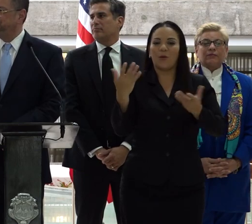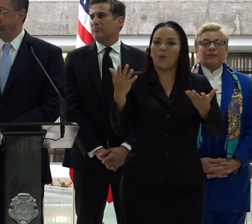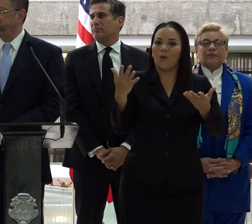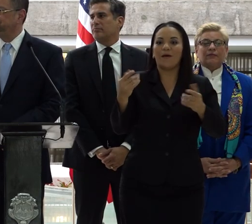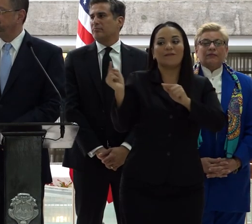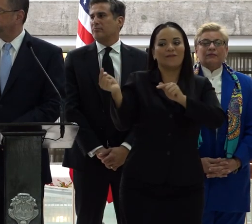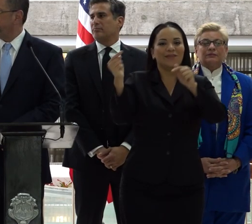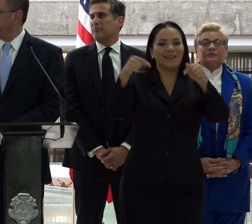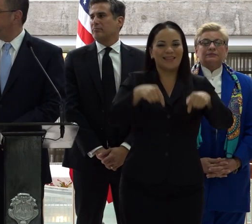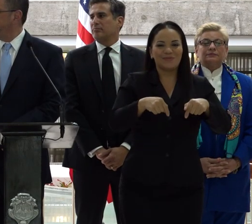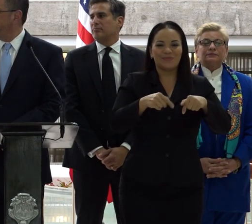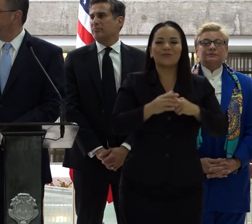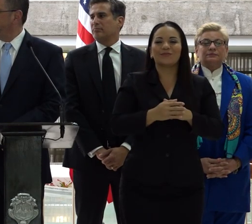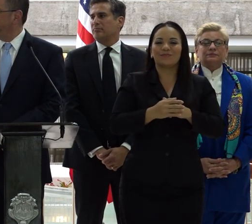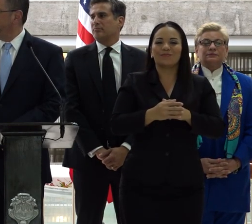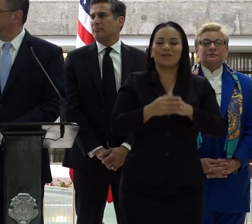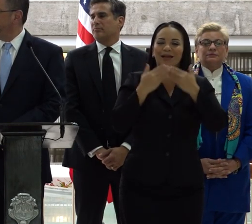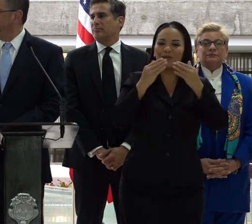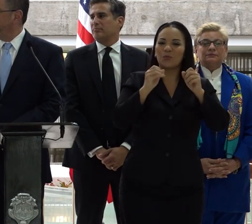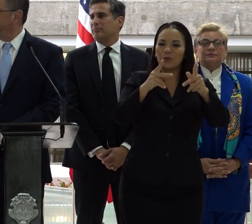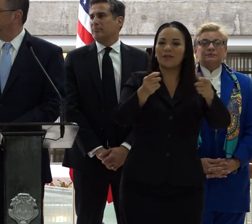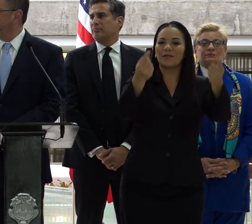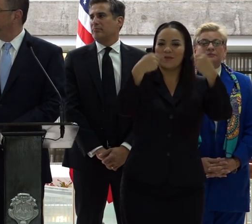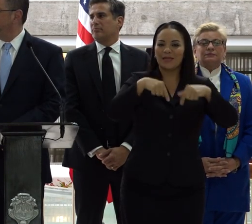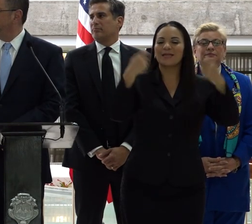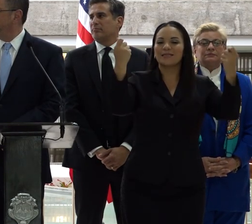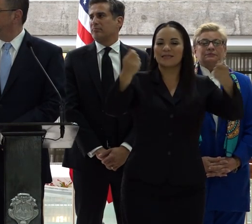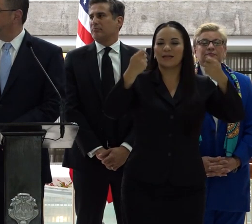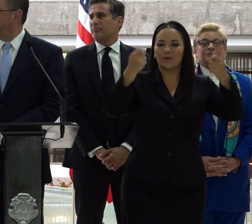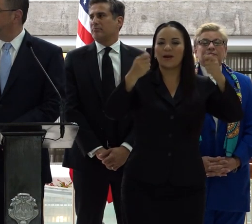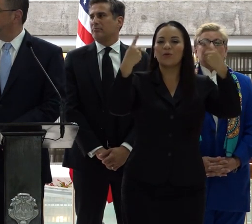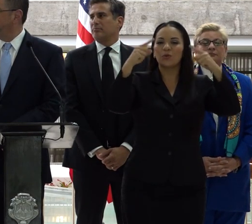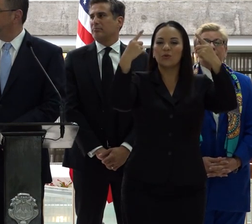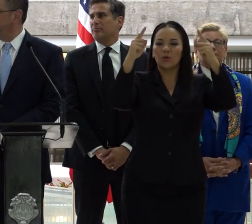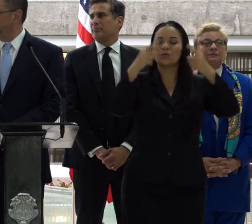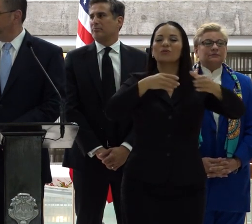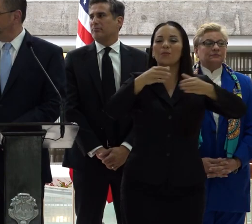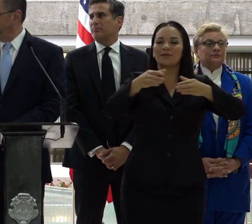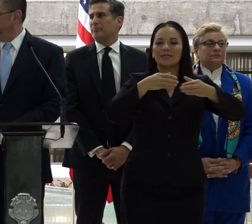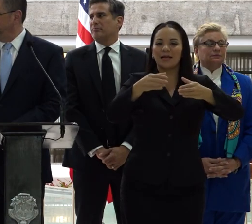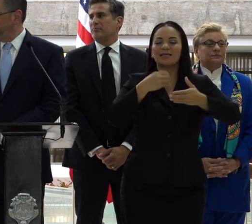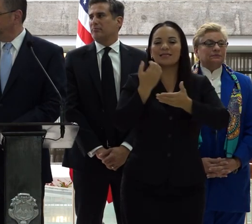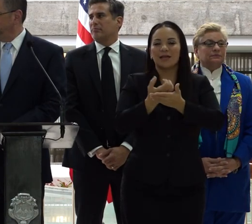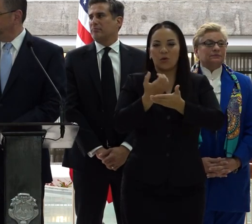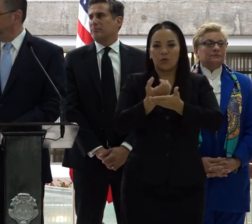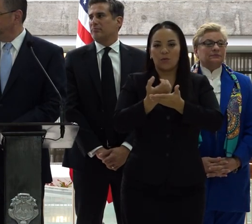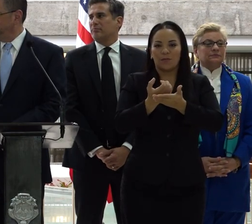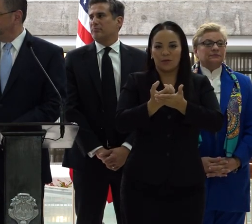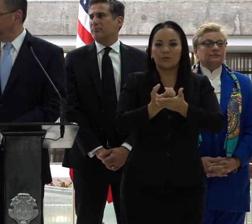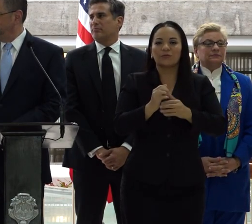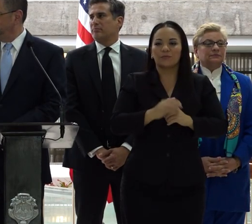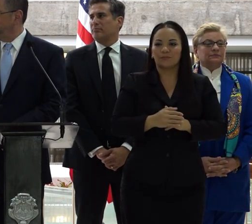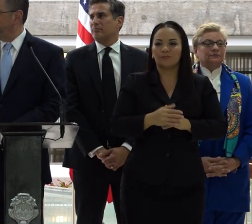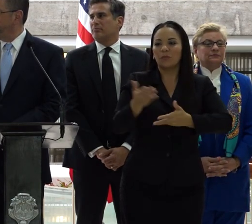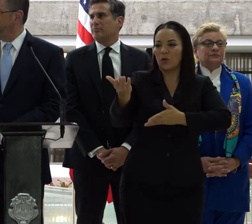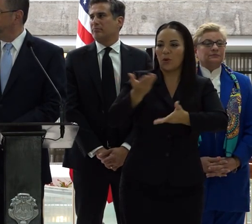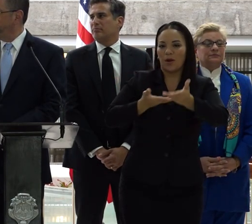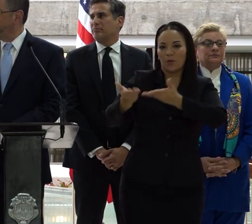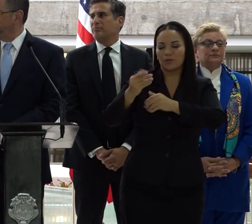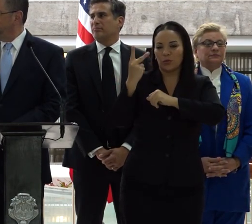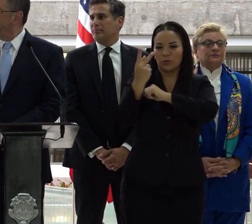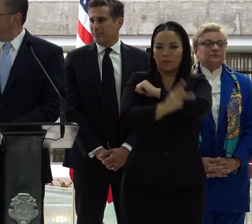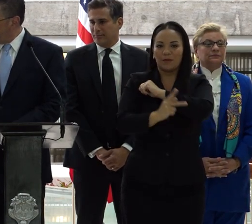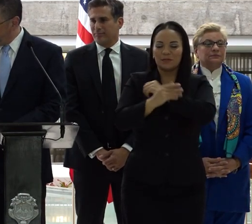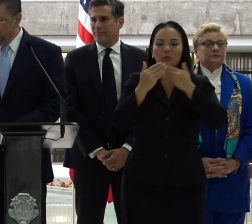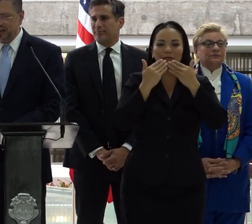la oportunidad de venir acá para celebrar los logros comerciales y económicos de nuestra colaboración.